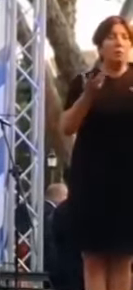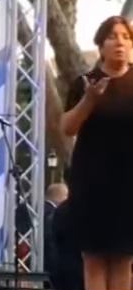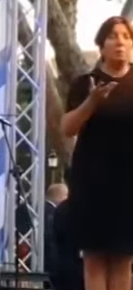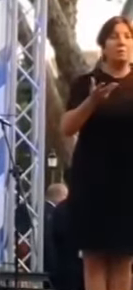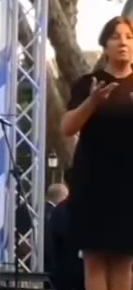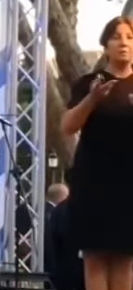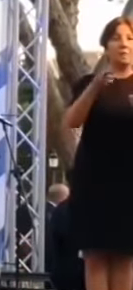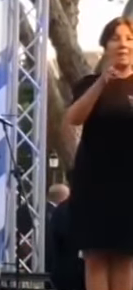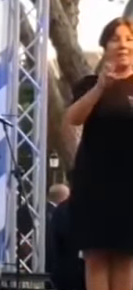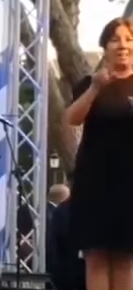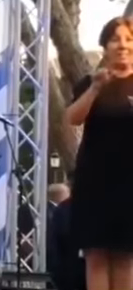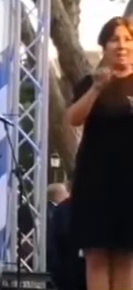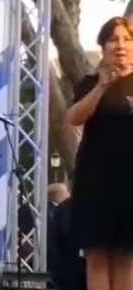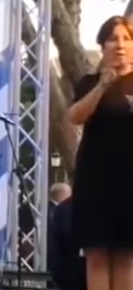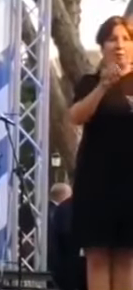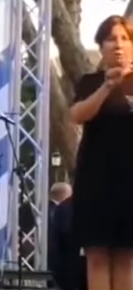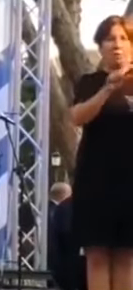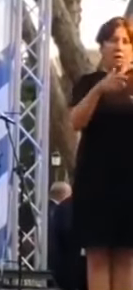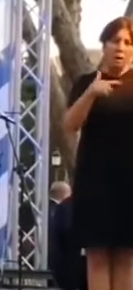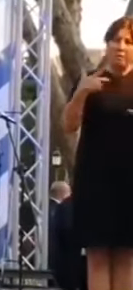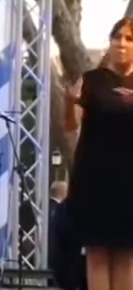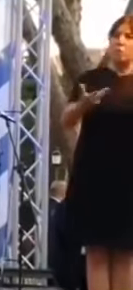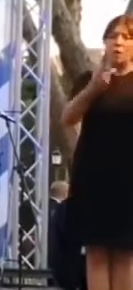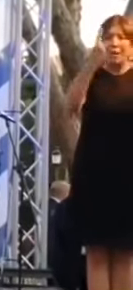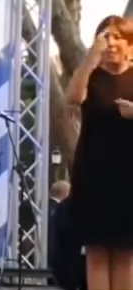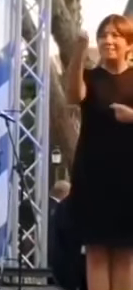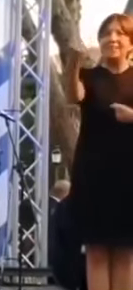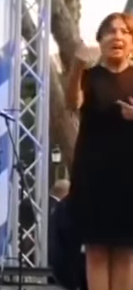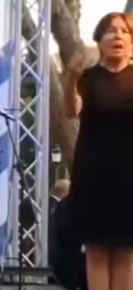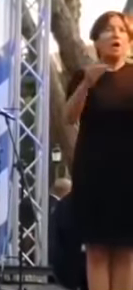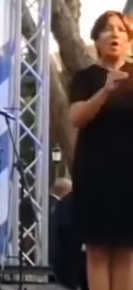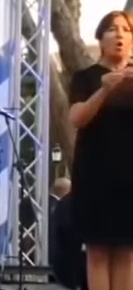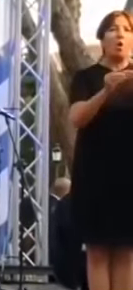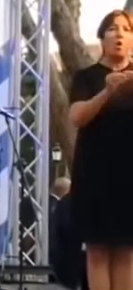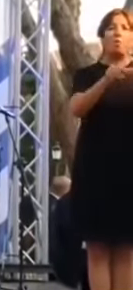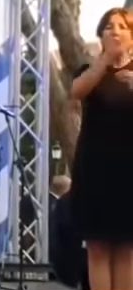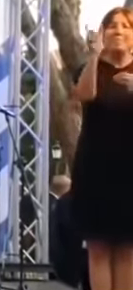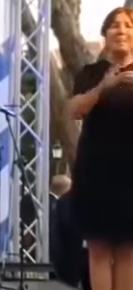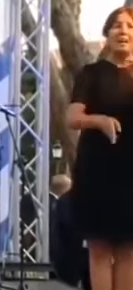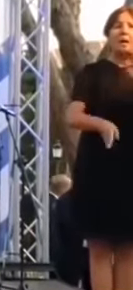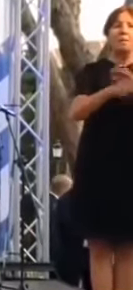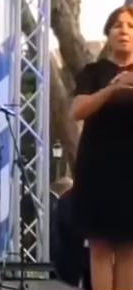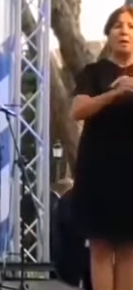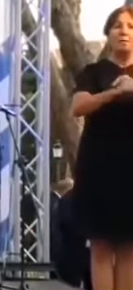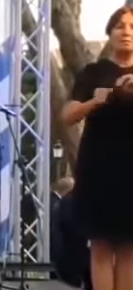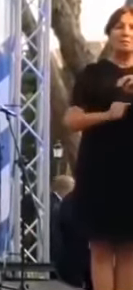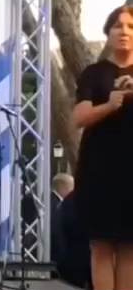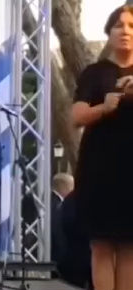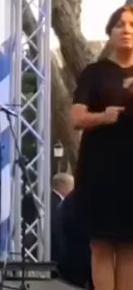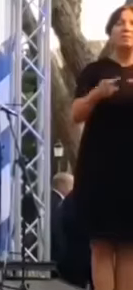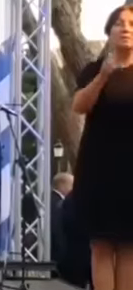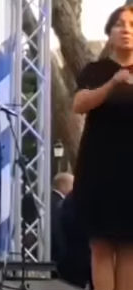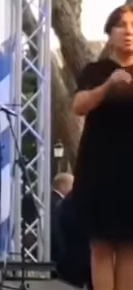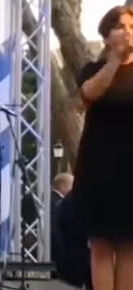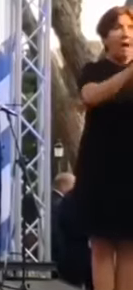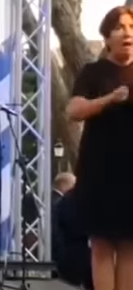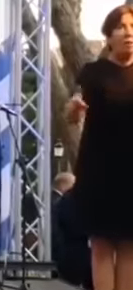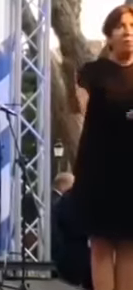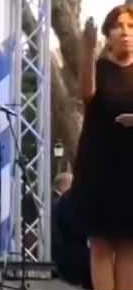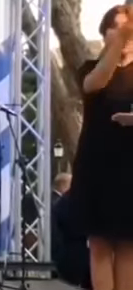qualche... Elisa, Fuxas, avete qualche idea da darci su come si possa far ripartire l'Italia?